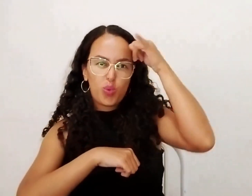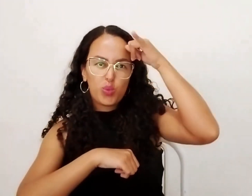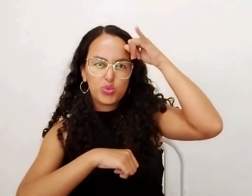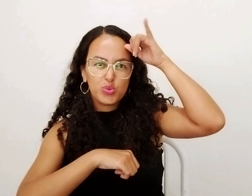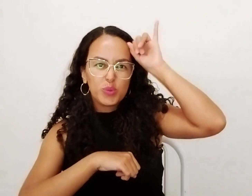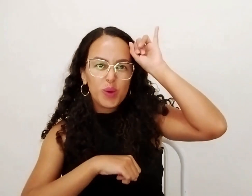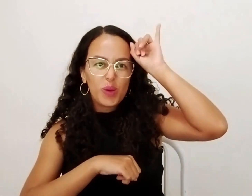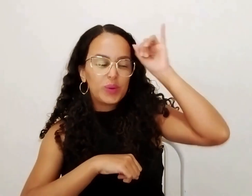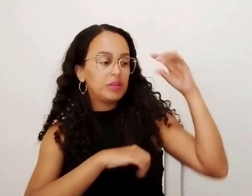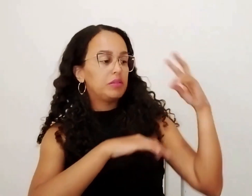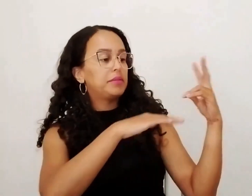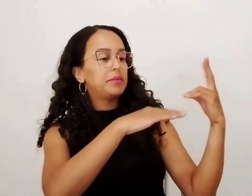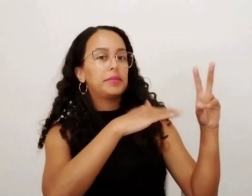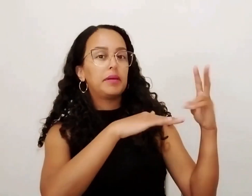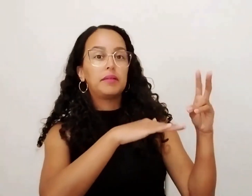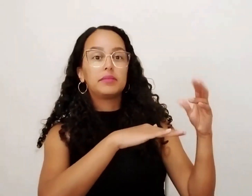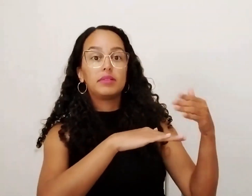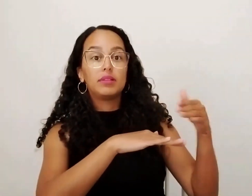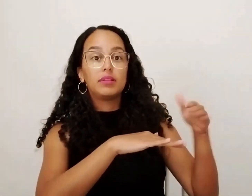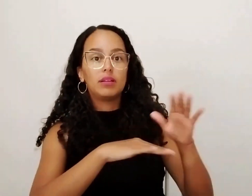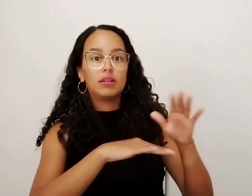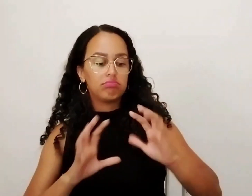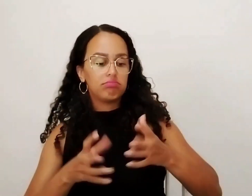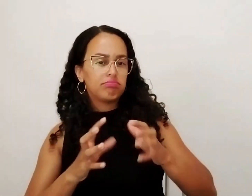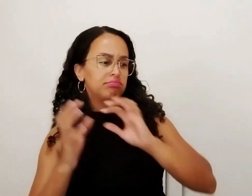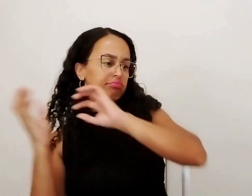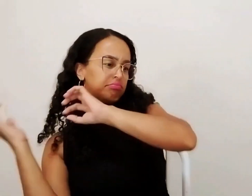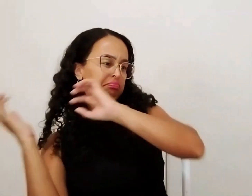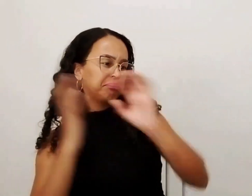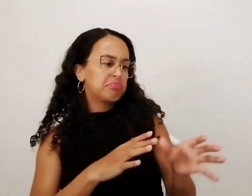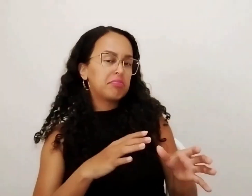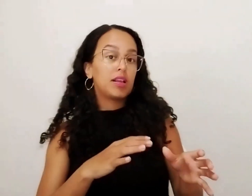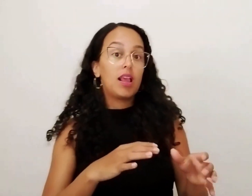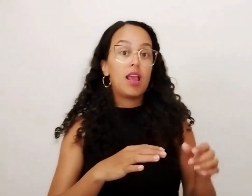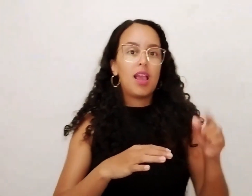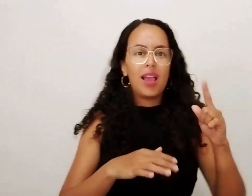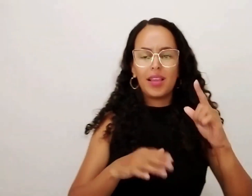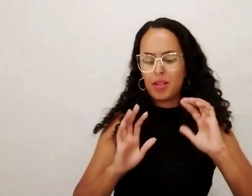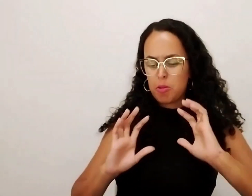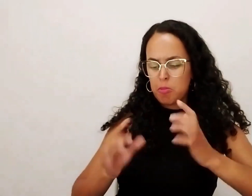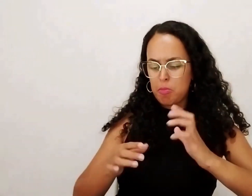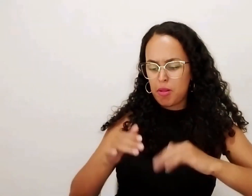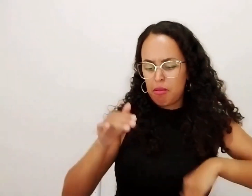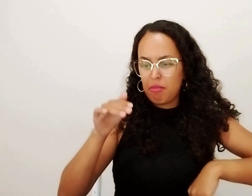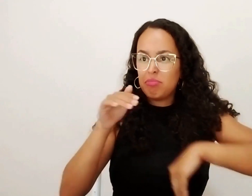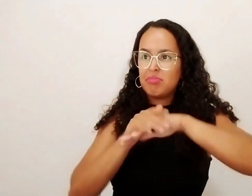Mário de Andrade continua. O bichinho caiu em Campinas.